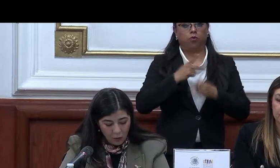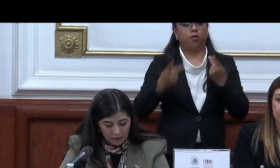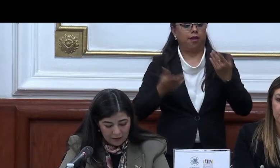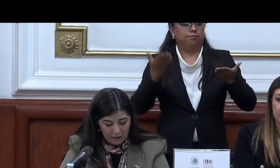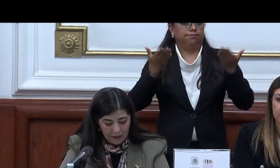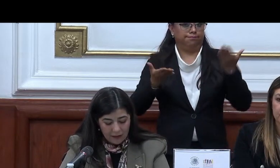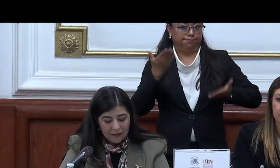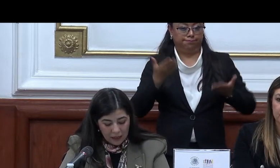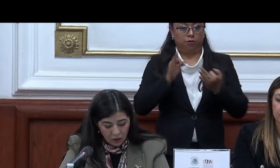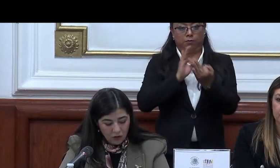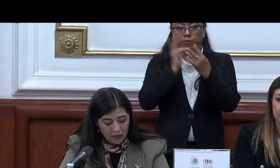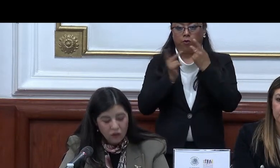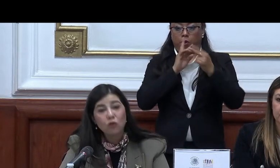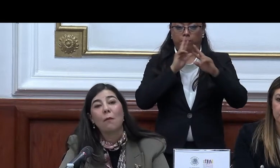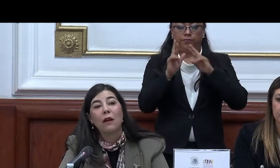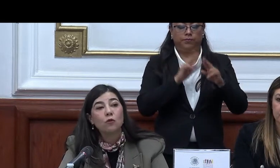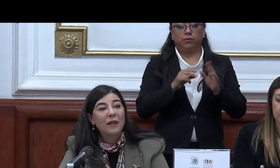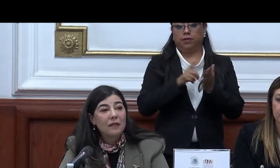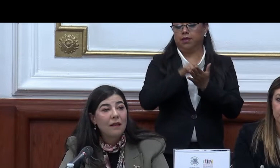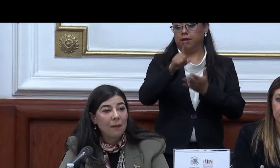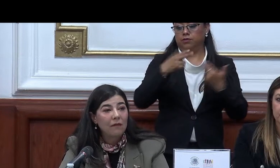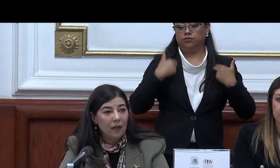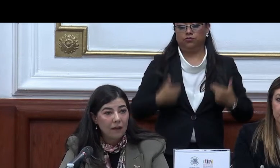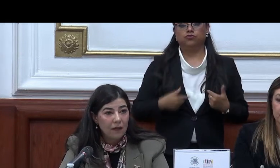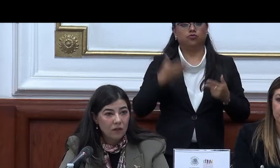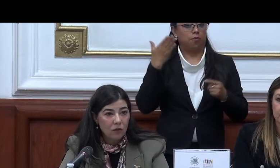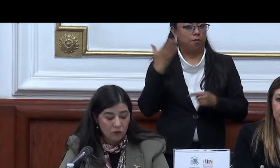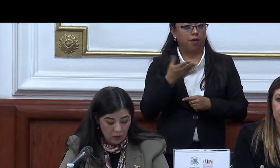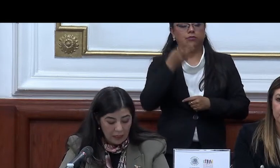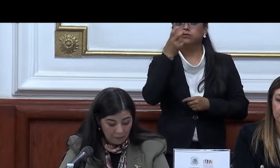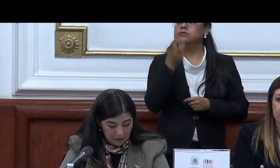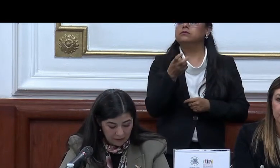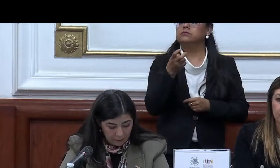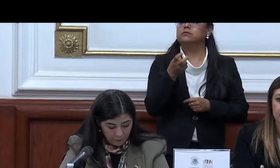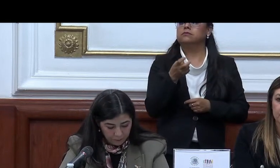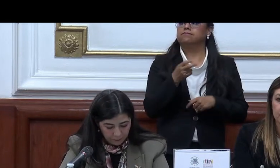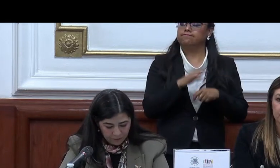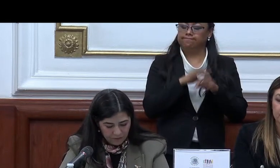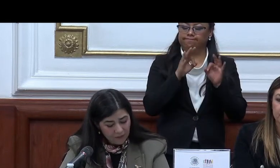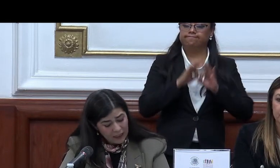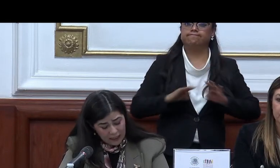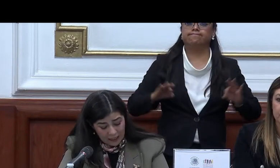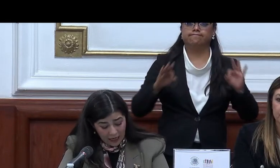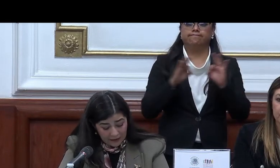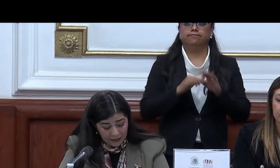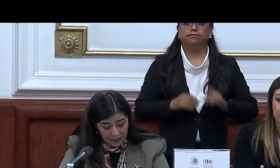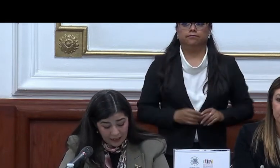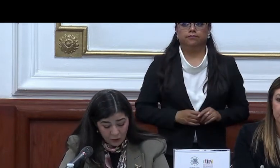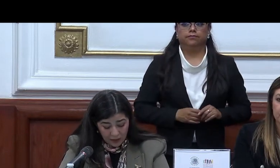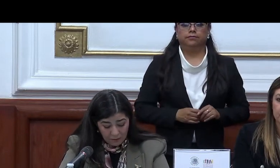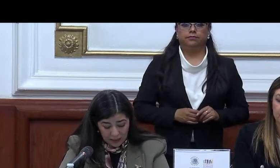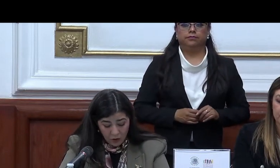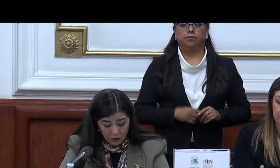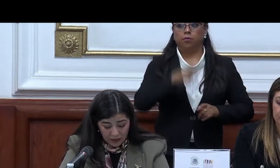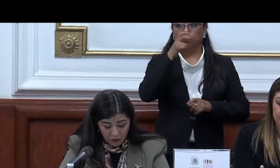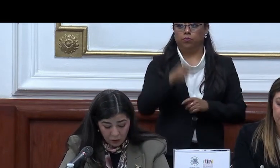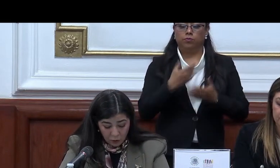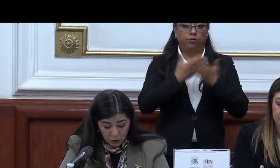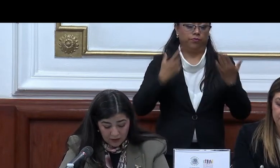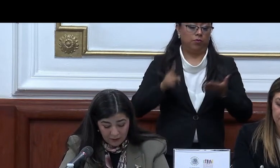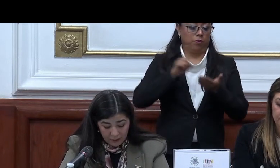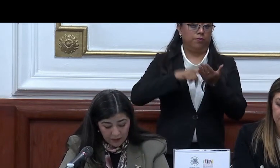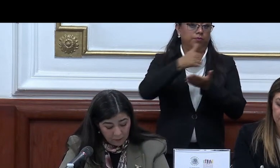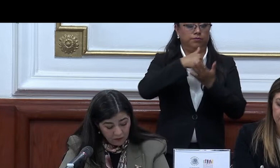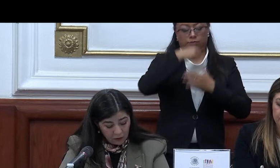de cuentas, siendo los derechos humanos precisamente estos límites. Así, en la Ciudad de México, nuestra